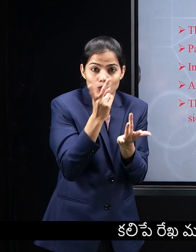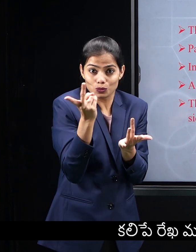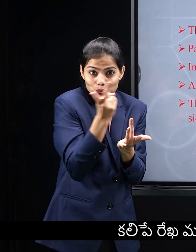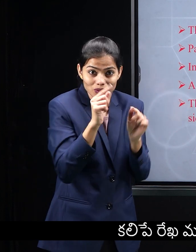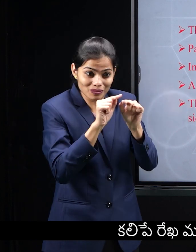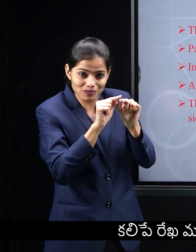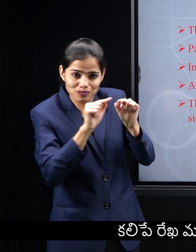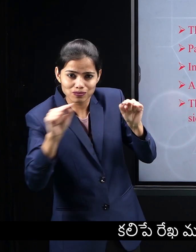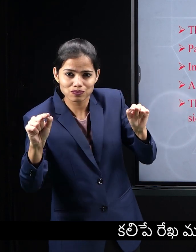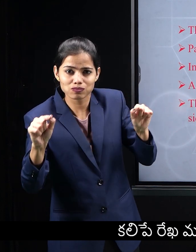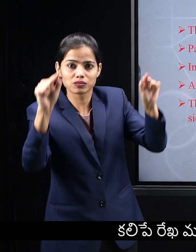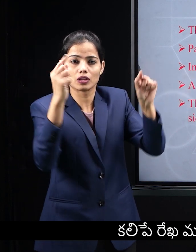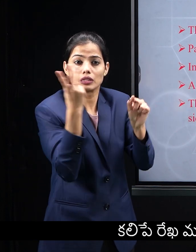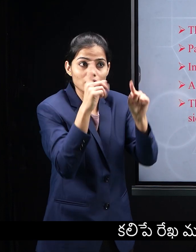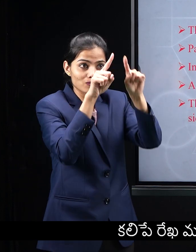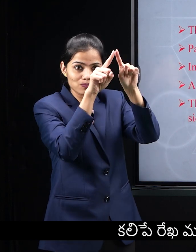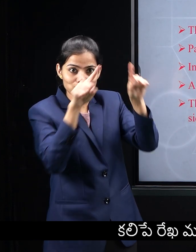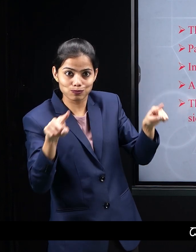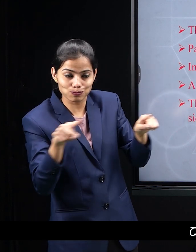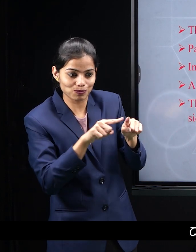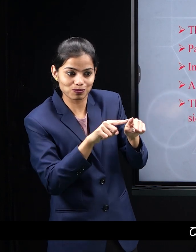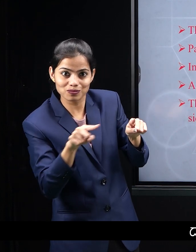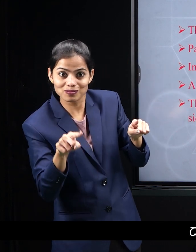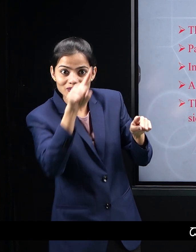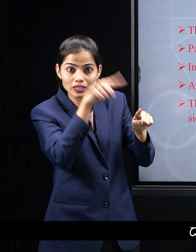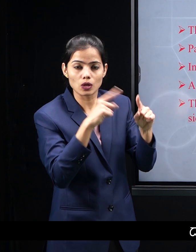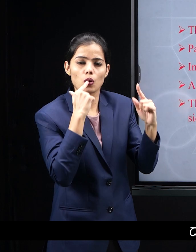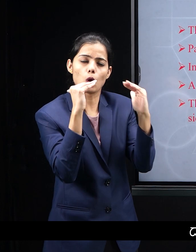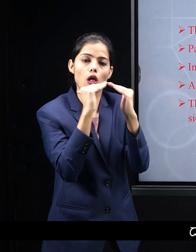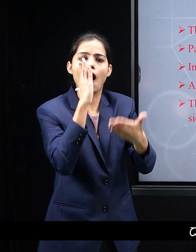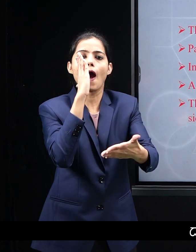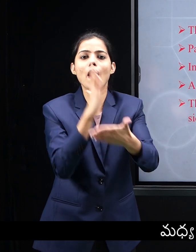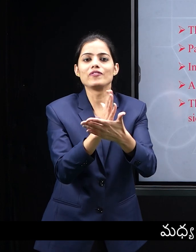వైపుకు సమాంతరంగా మరియు దానిలో సగానికి సమానమని